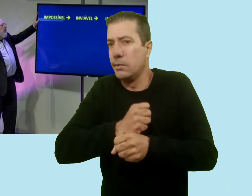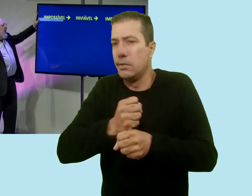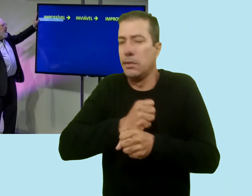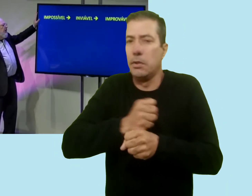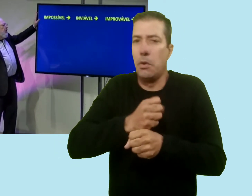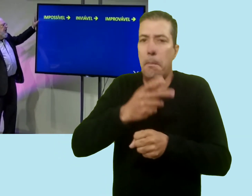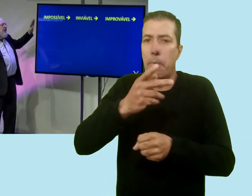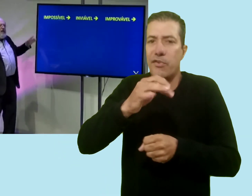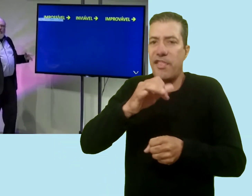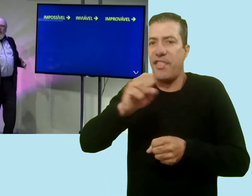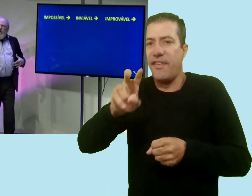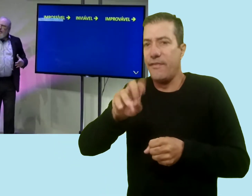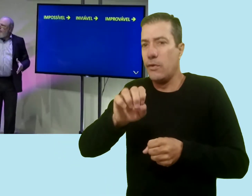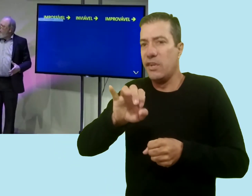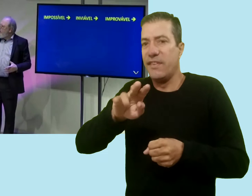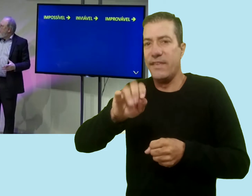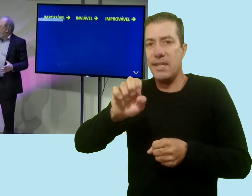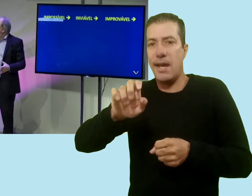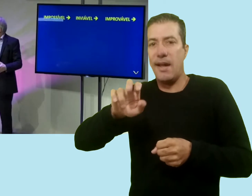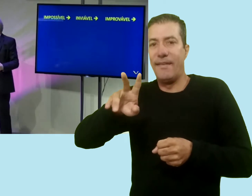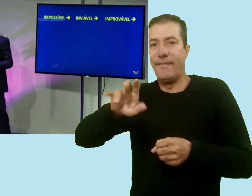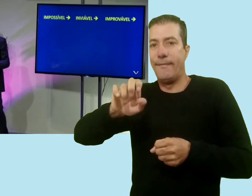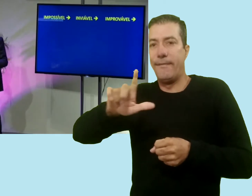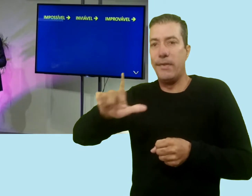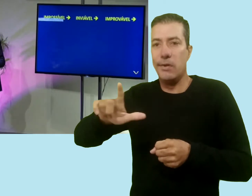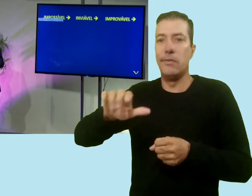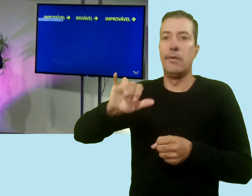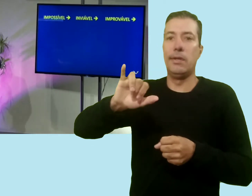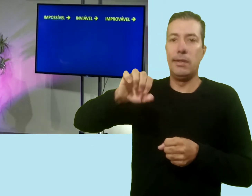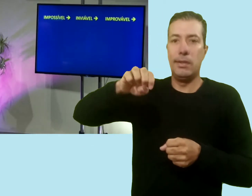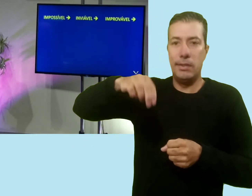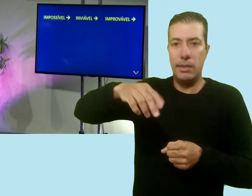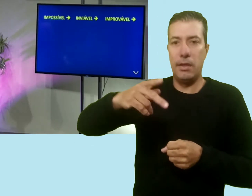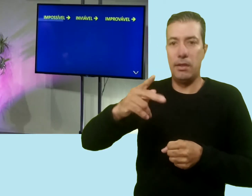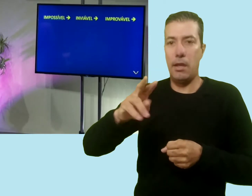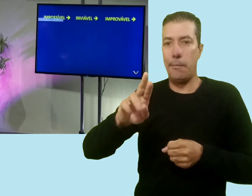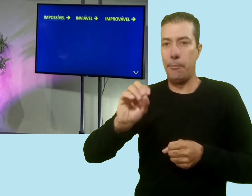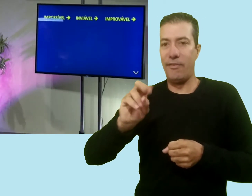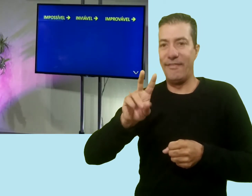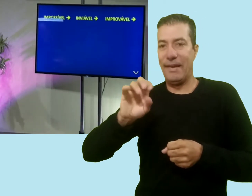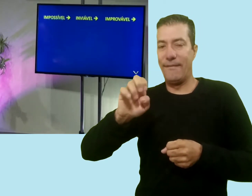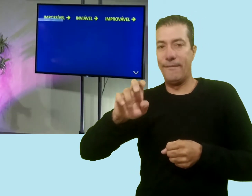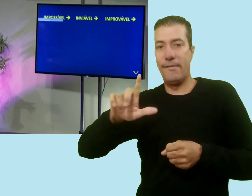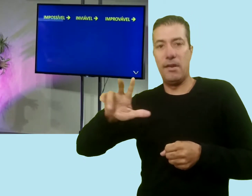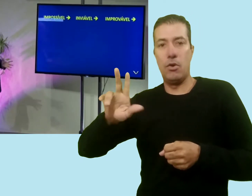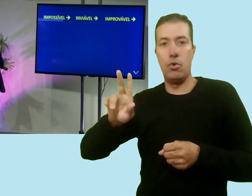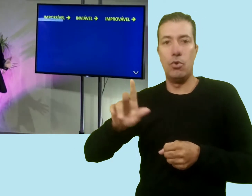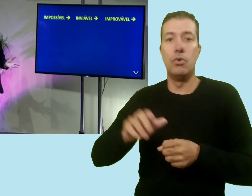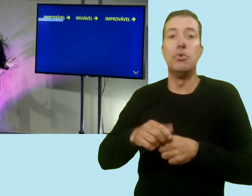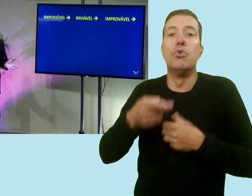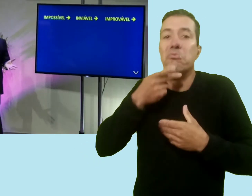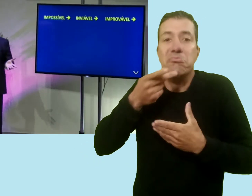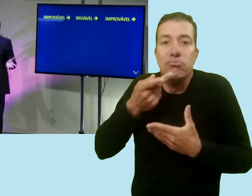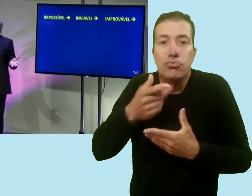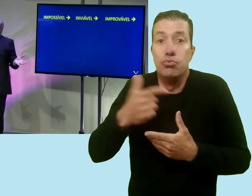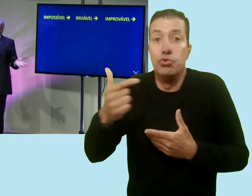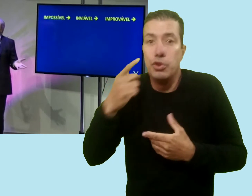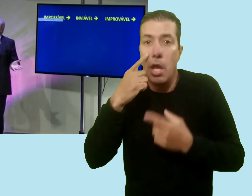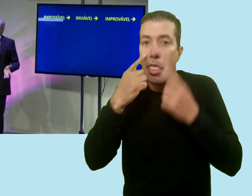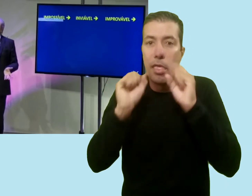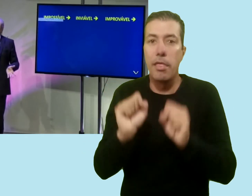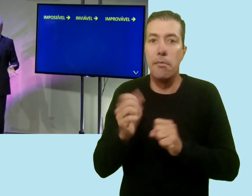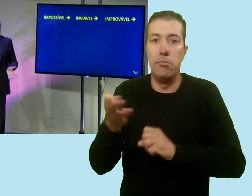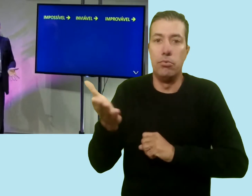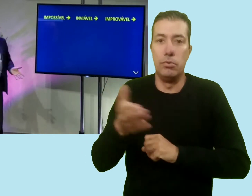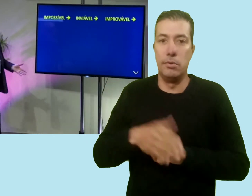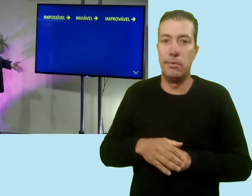só improvável, e passado mais bilhões de anos, com certas condições, que ninguém sabe quais eram, porque não